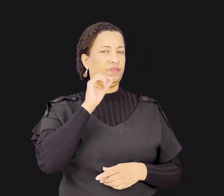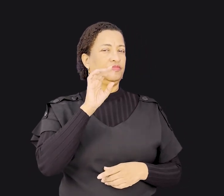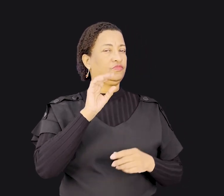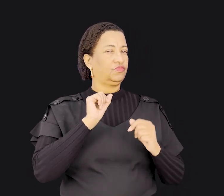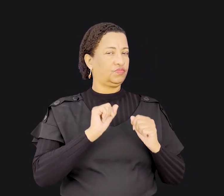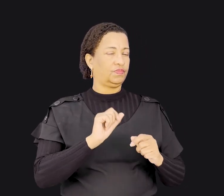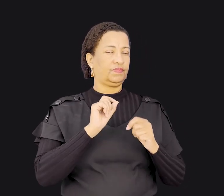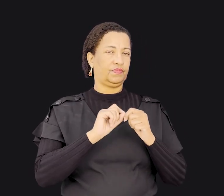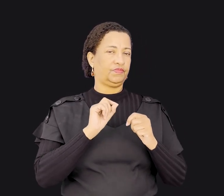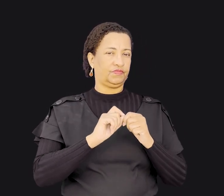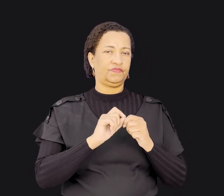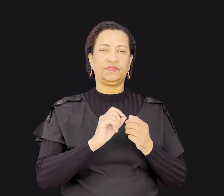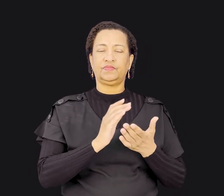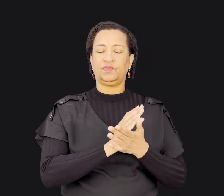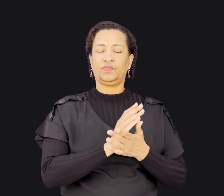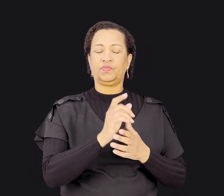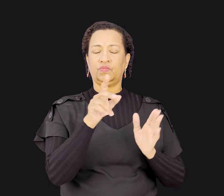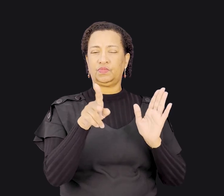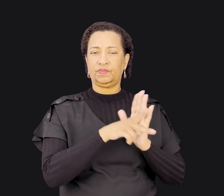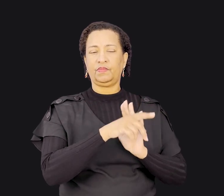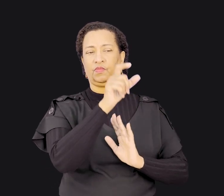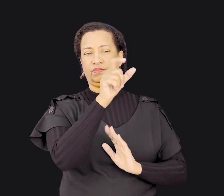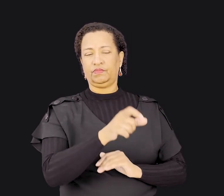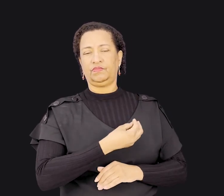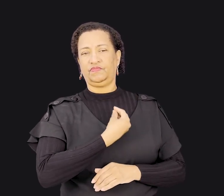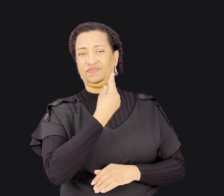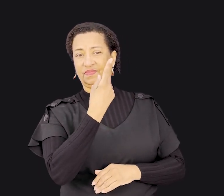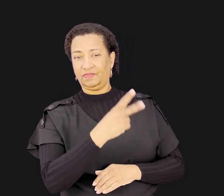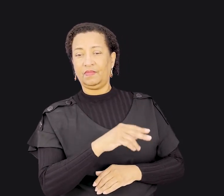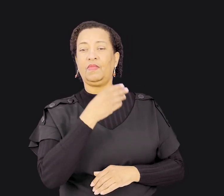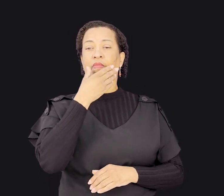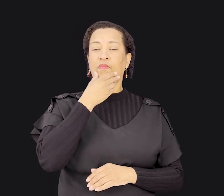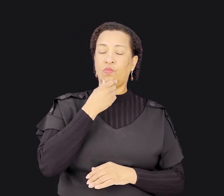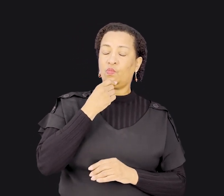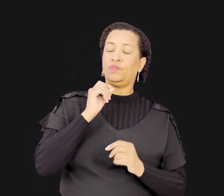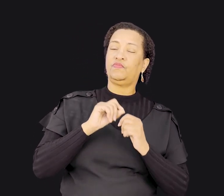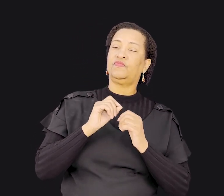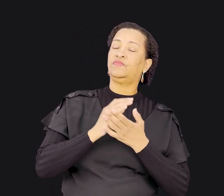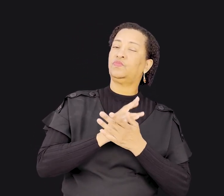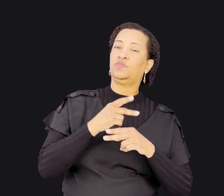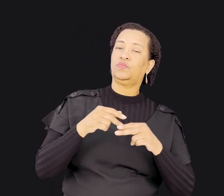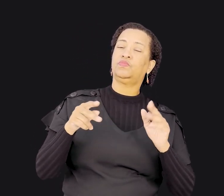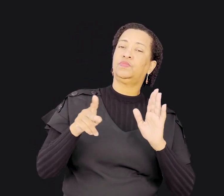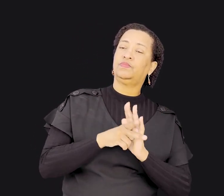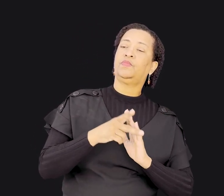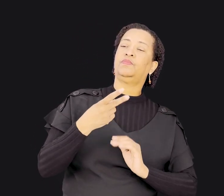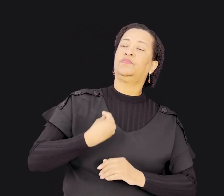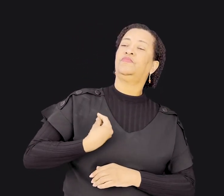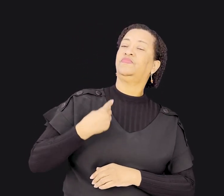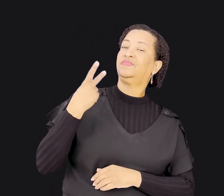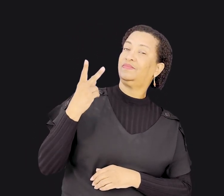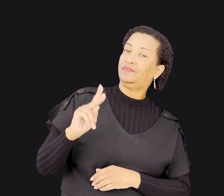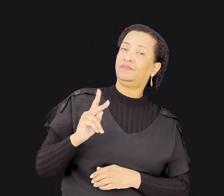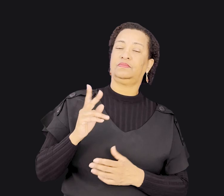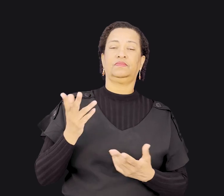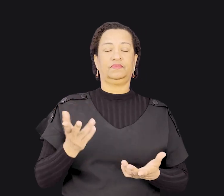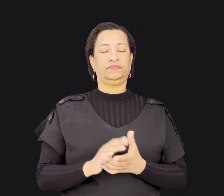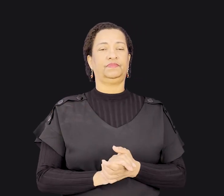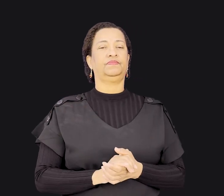fazer algo a respeito da mulher e o homem só pode fazer algo a respeito do homem. Pedro escreveu os versículos de 1 a 6 do